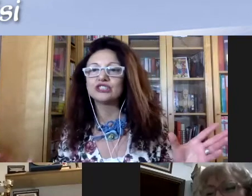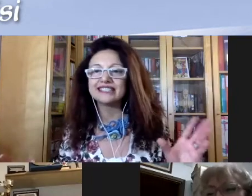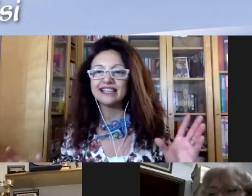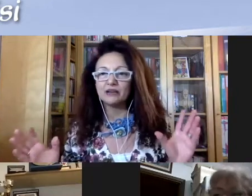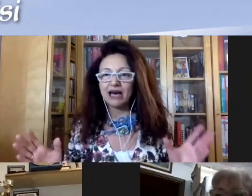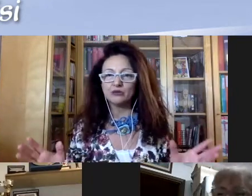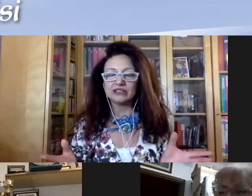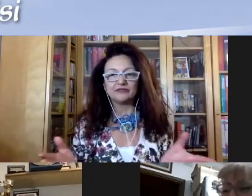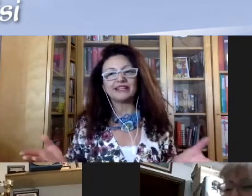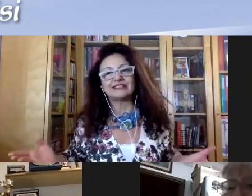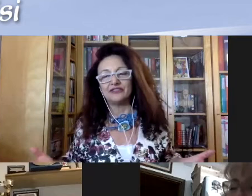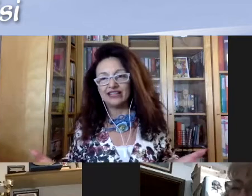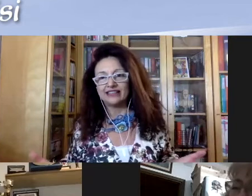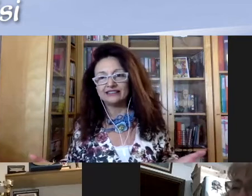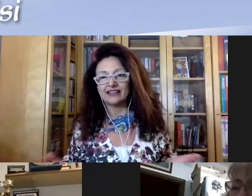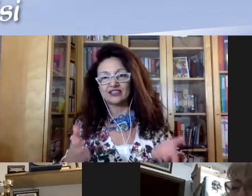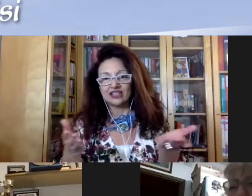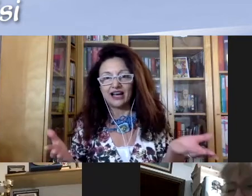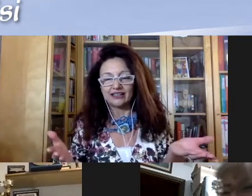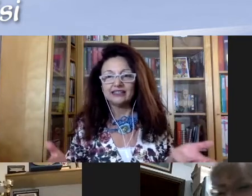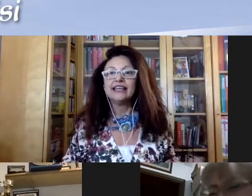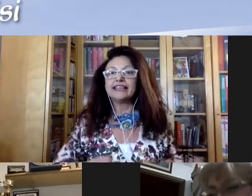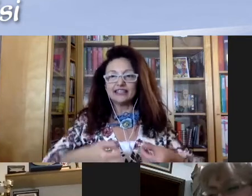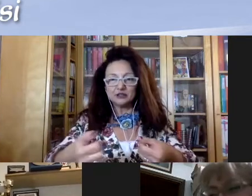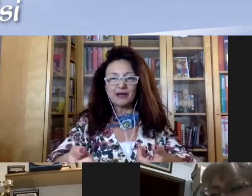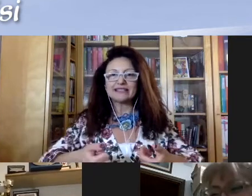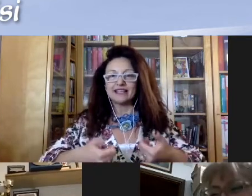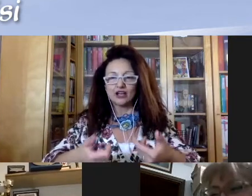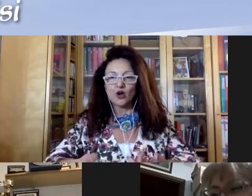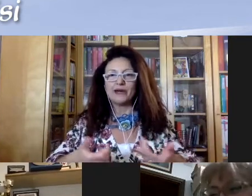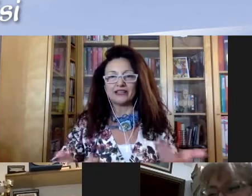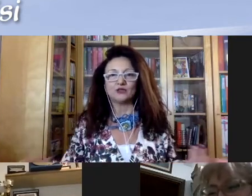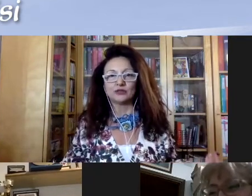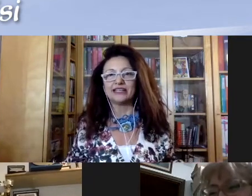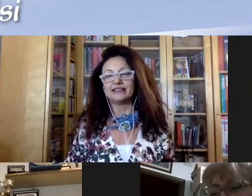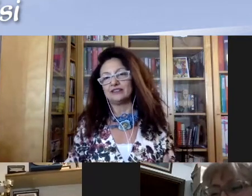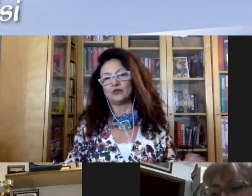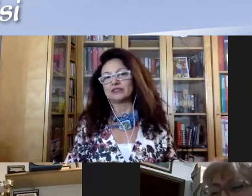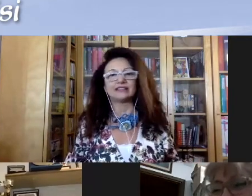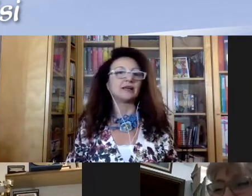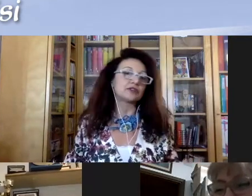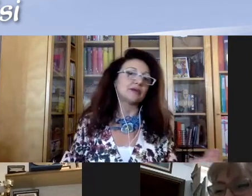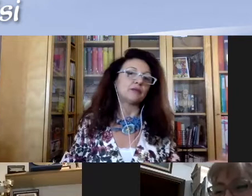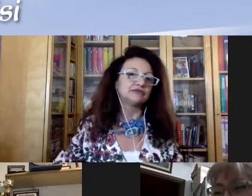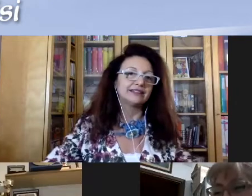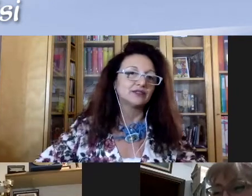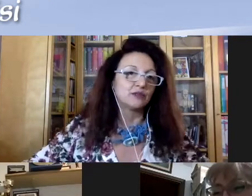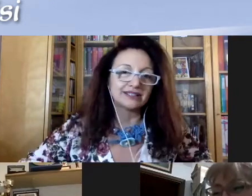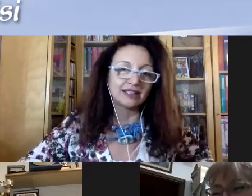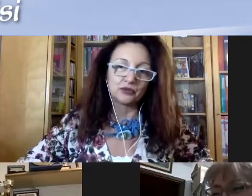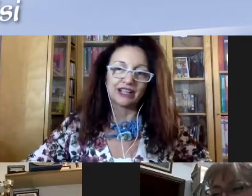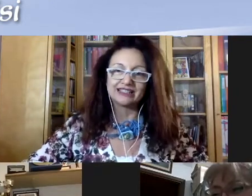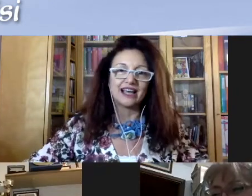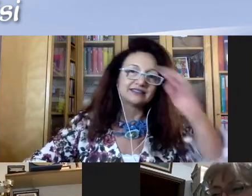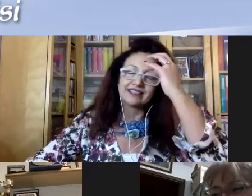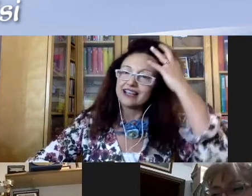Abbiamo che non ci sia la Manu che ti faccia da valletta, che ce l'hai, e che ti passi la roba e che tu chiedi. La prossima puntata dovremmo